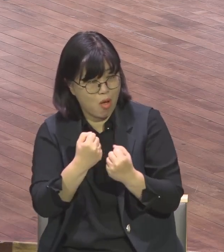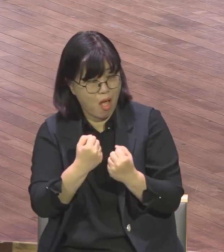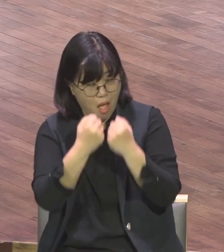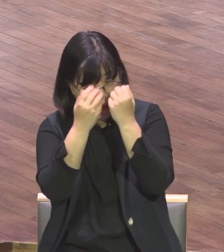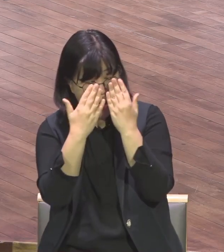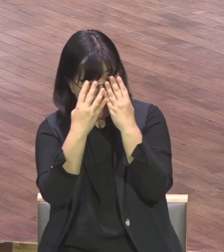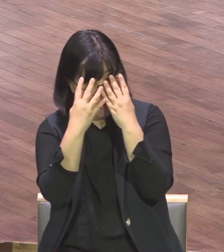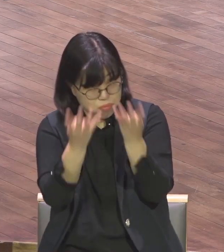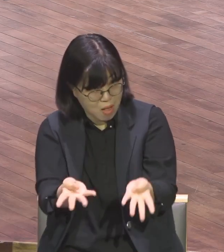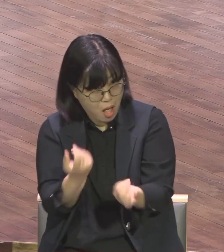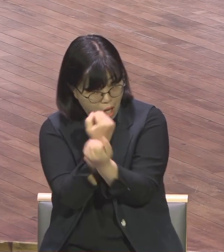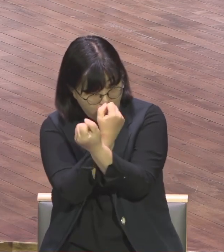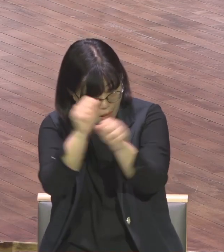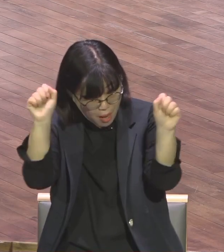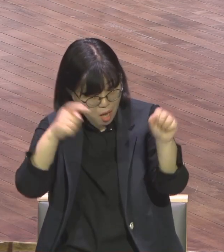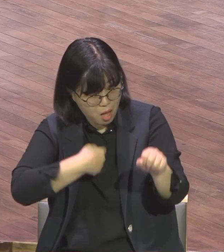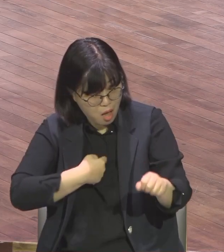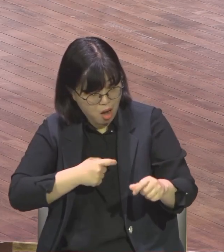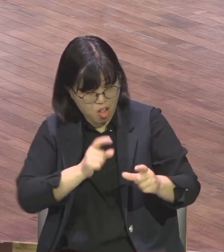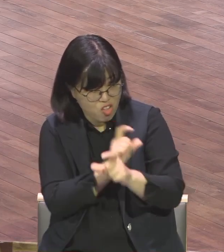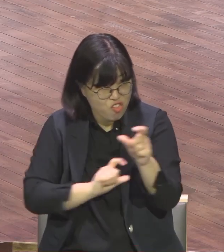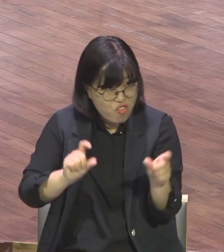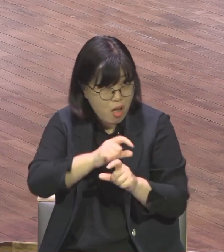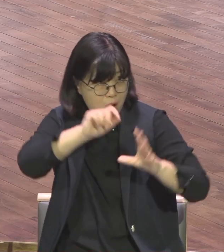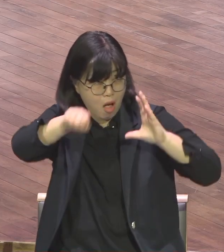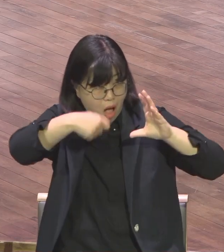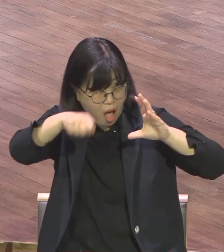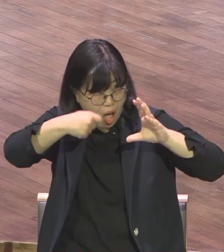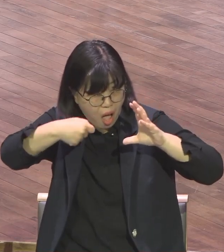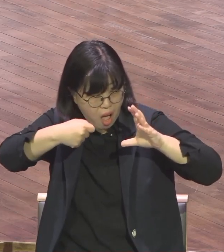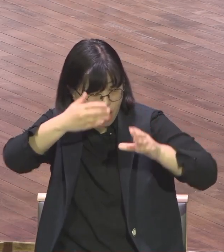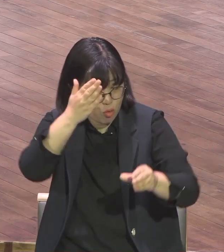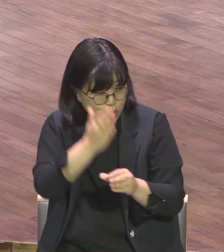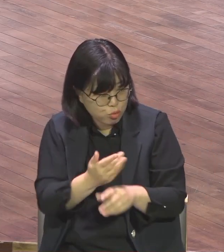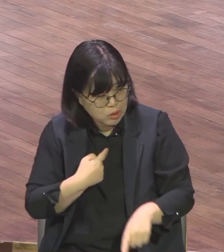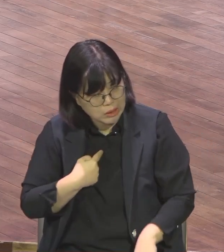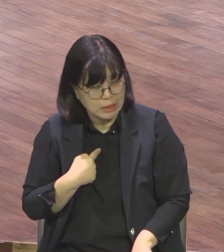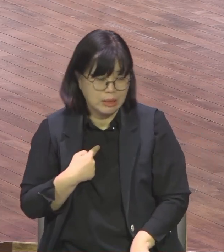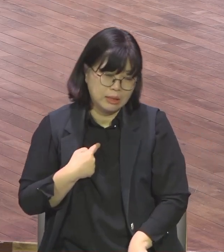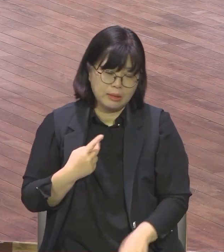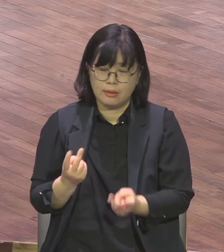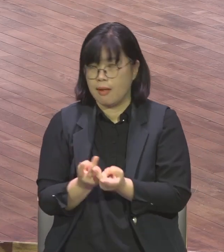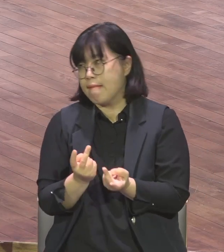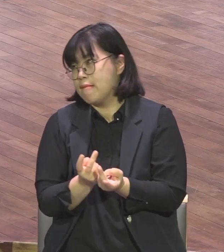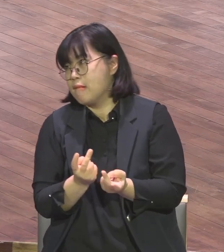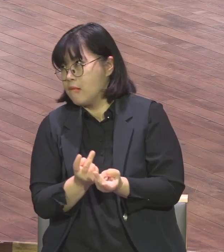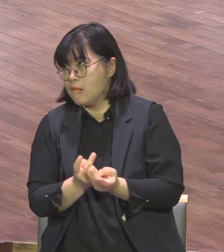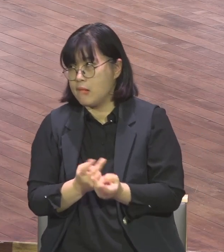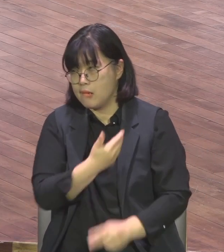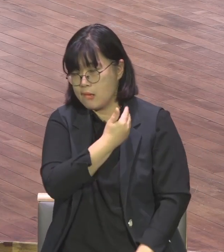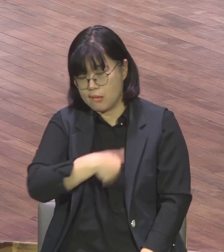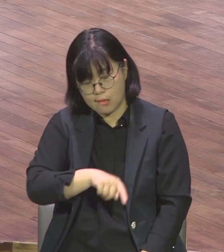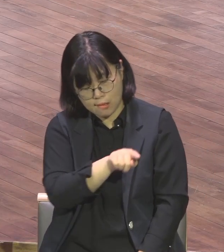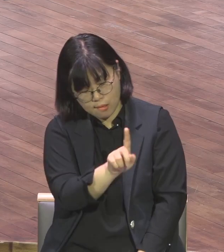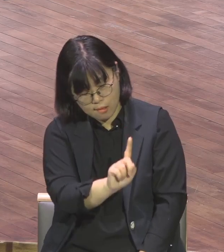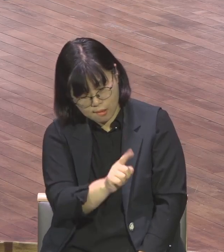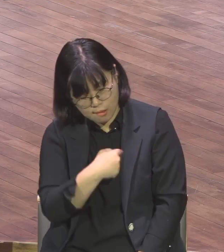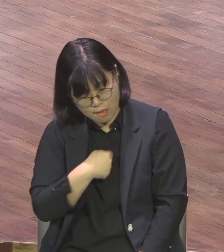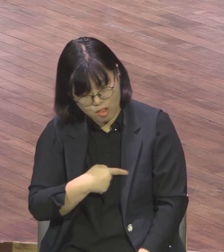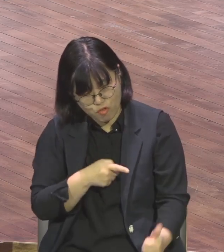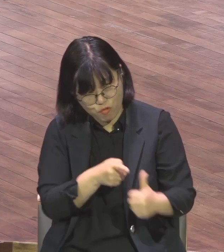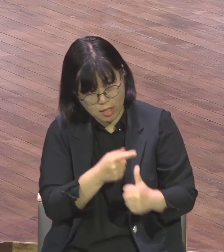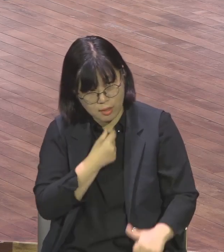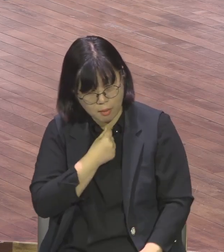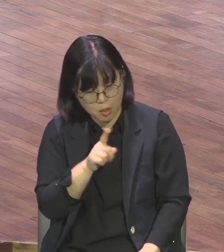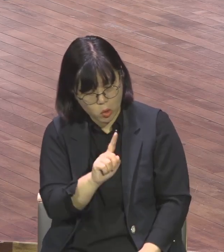앞에 세웁니다. 이들 신문합니다. 왜? 어떻게든 이것들 꼬투리 잡아 죽이려고. 사형식을 죽이려고. 예수님